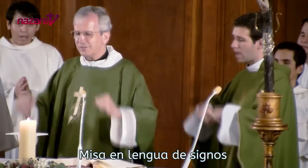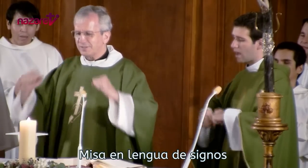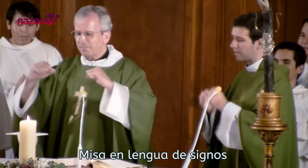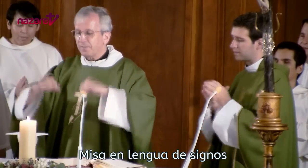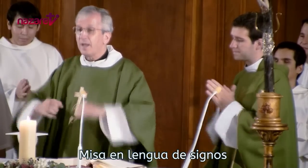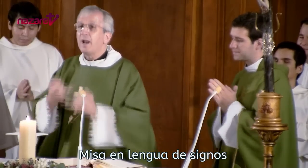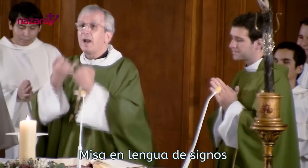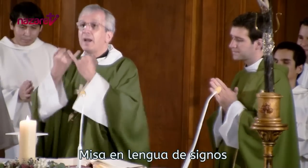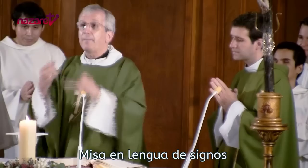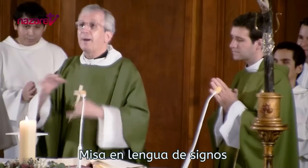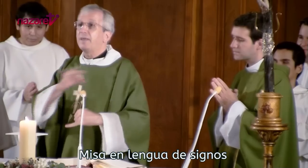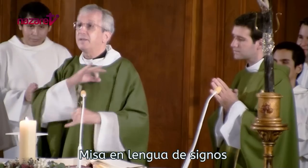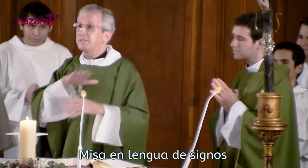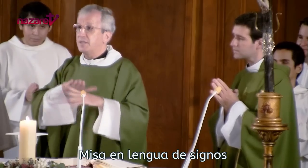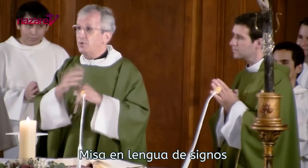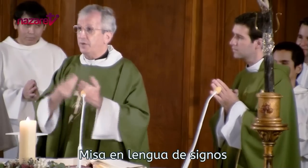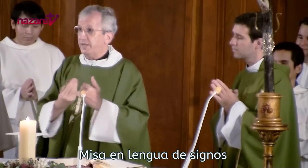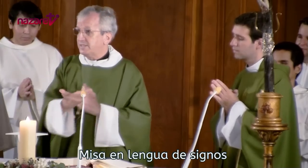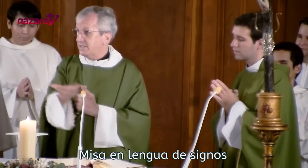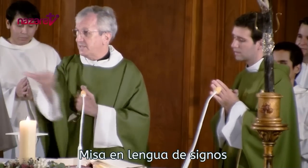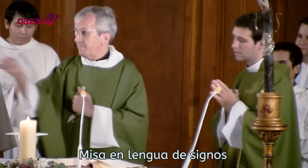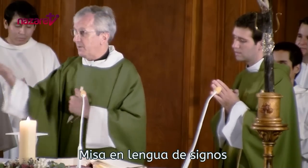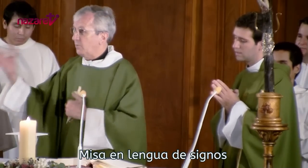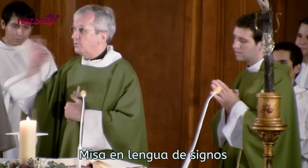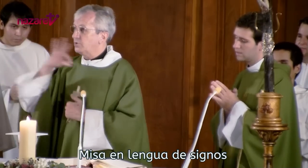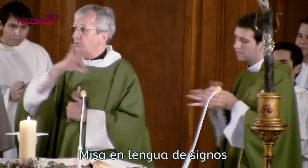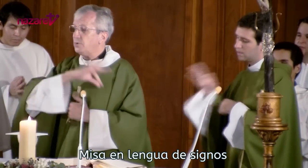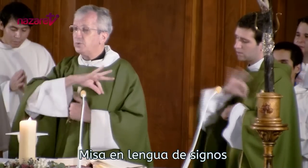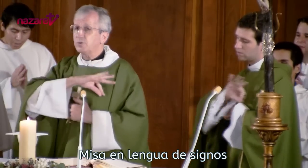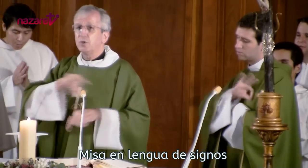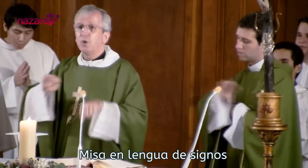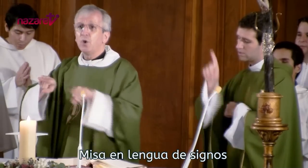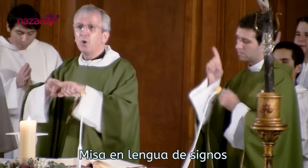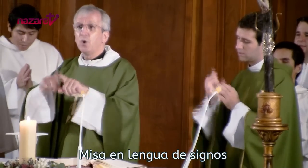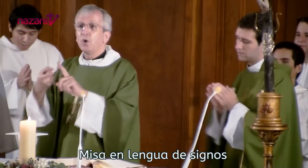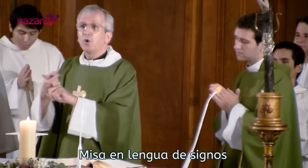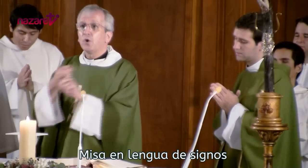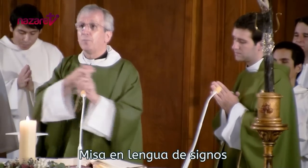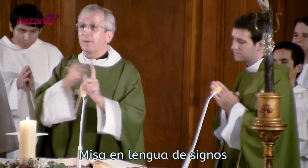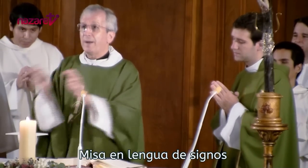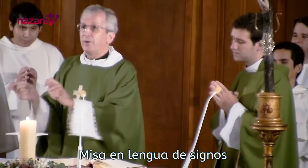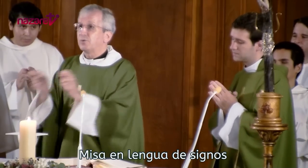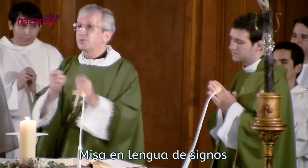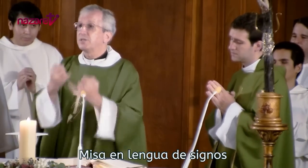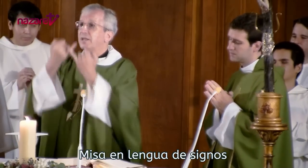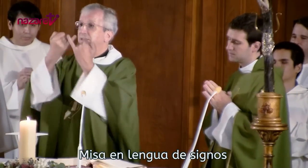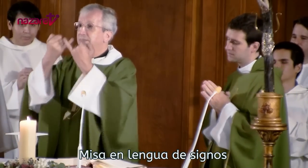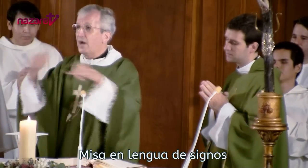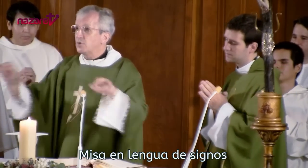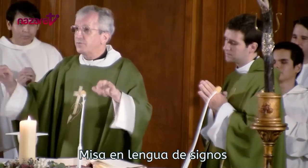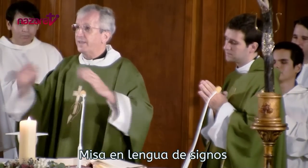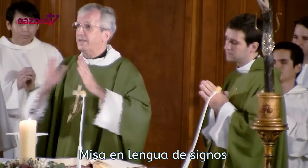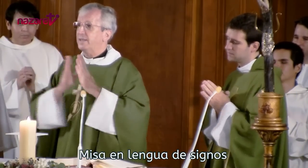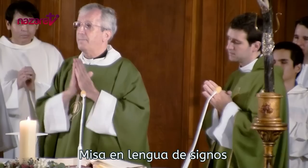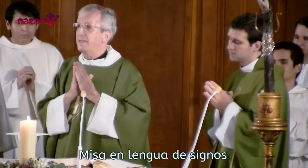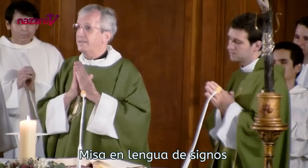Amén. La paz del Señor esté siempre con vosotros. Y con tu espíritu. Como hermanos, daos fraternalmente la